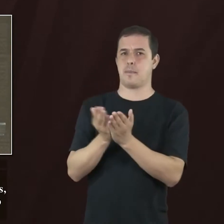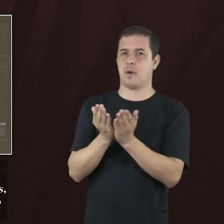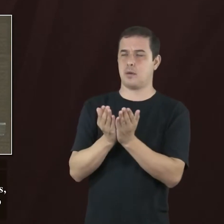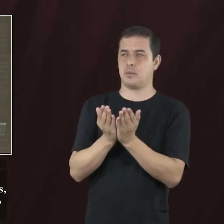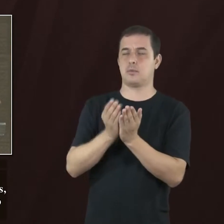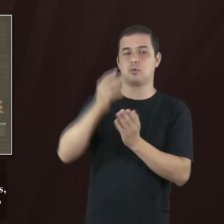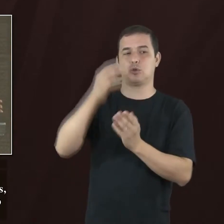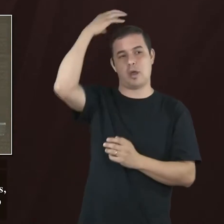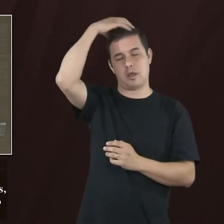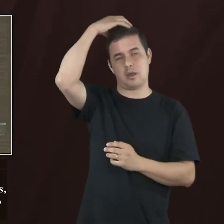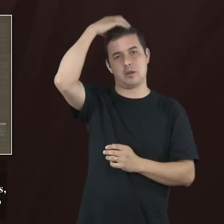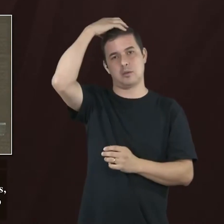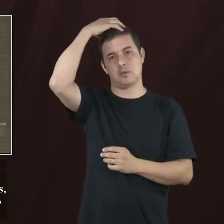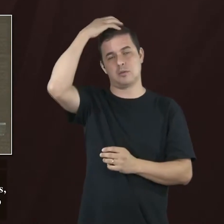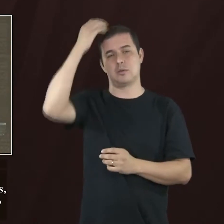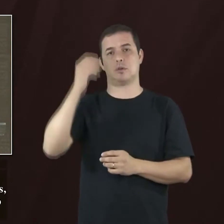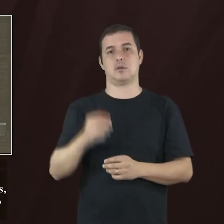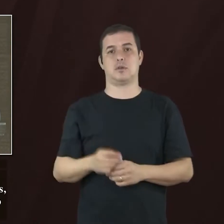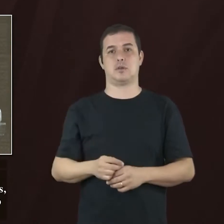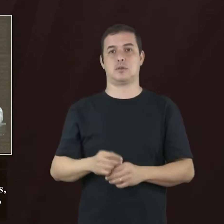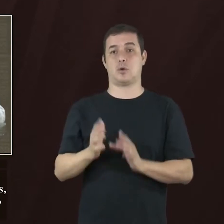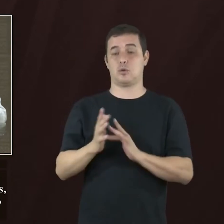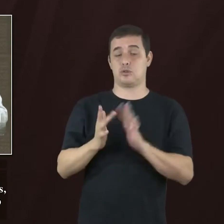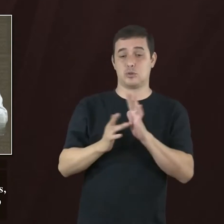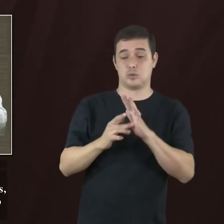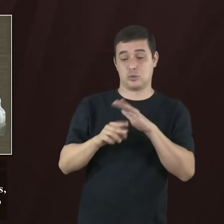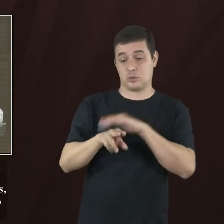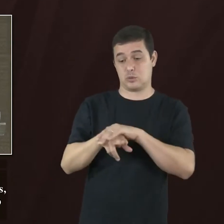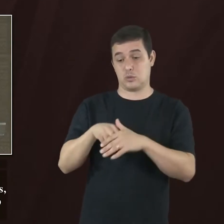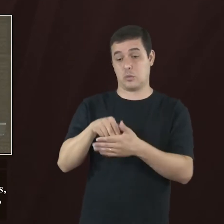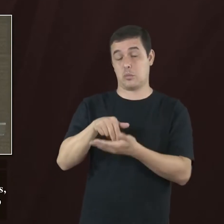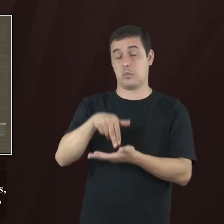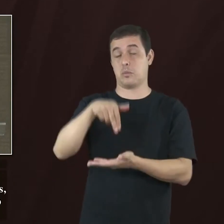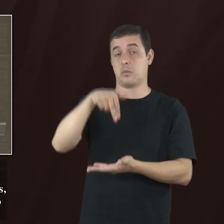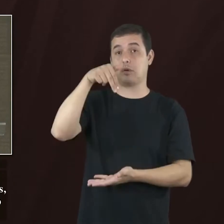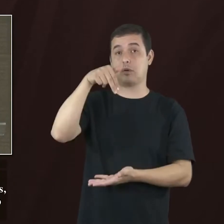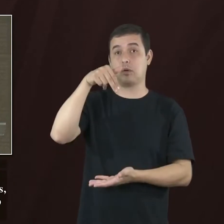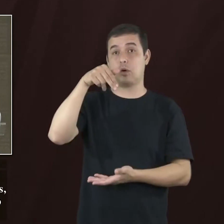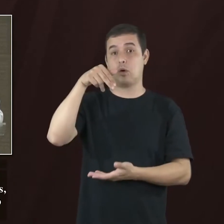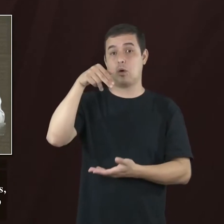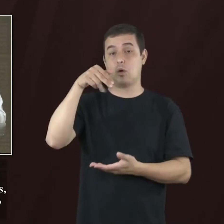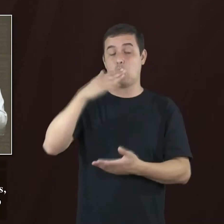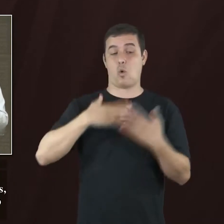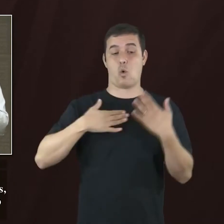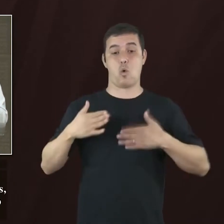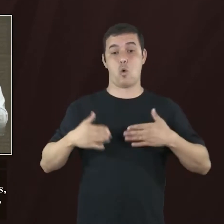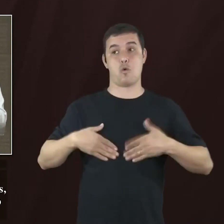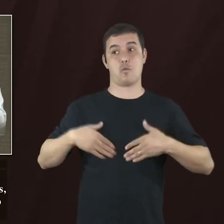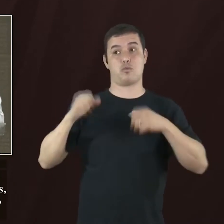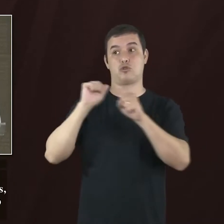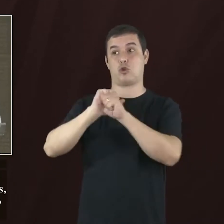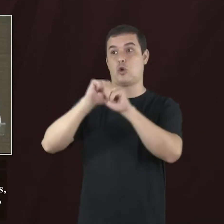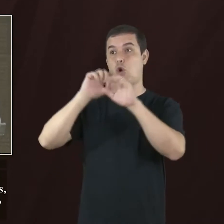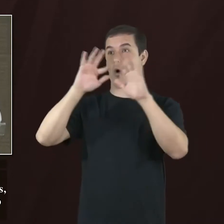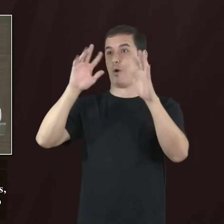Senhor Jesus morreu, ressuscitou, Deus lhe deu um corpo de glória, de ressurreição. Ele